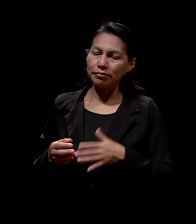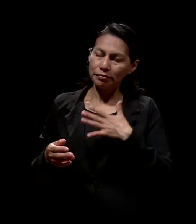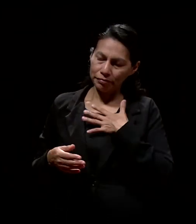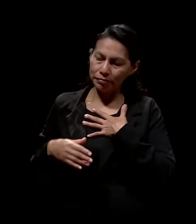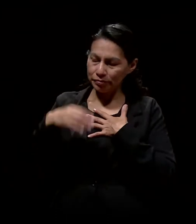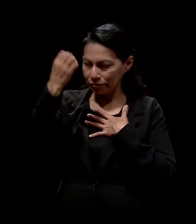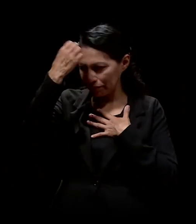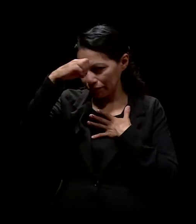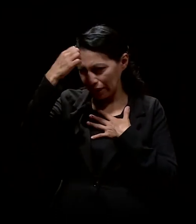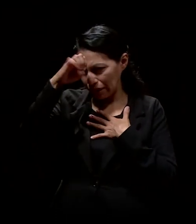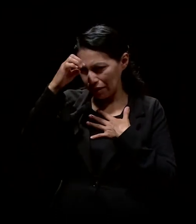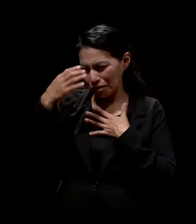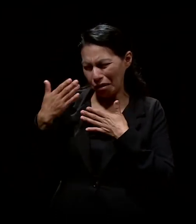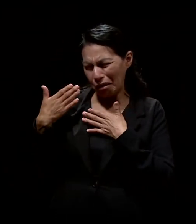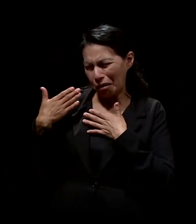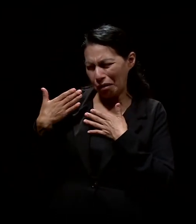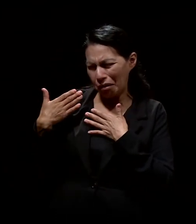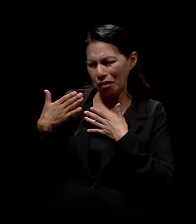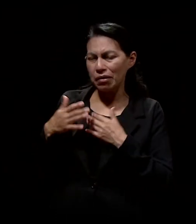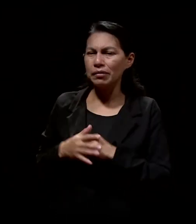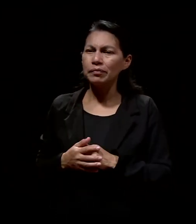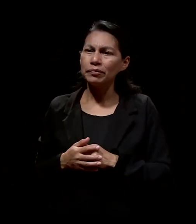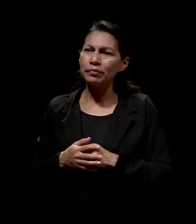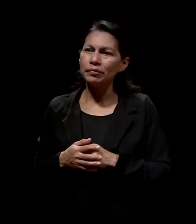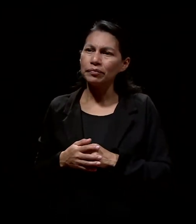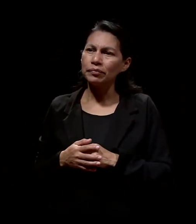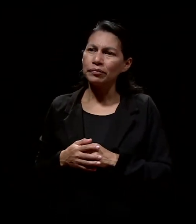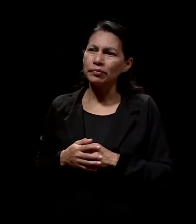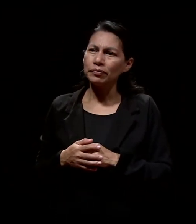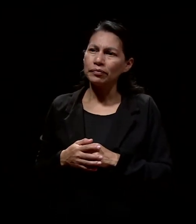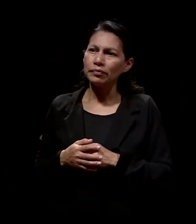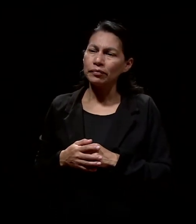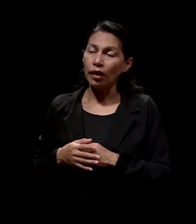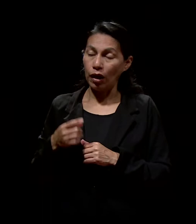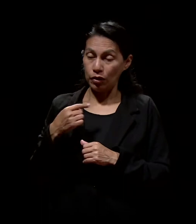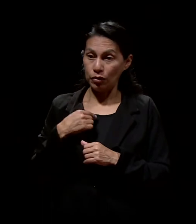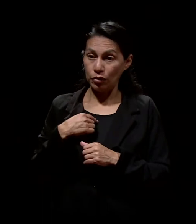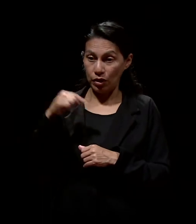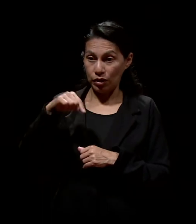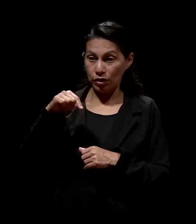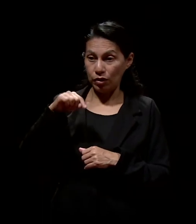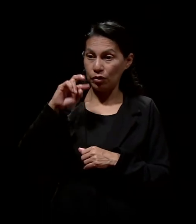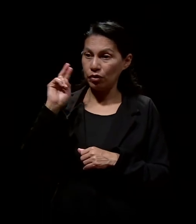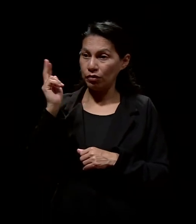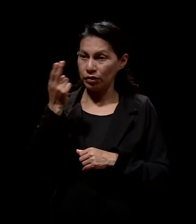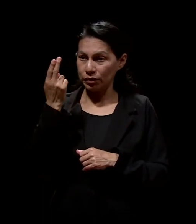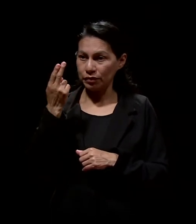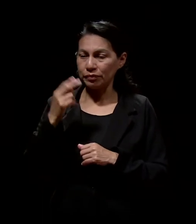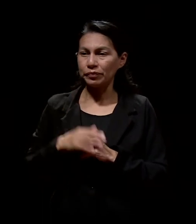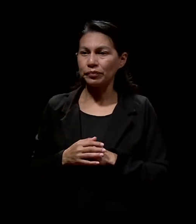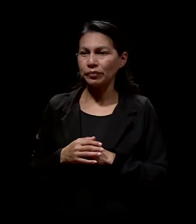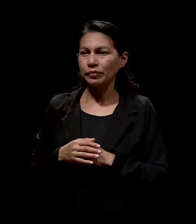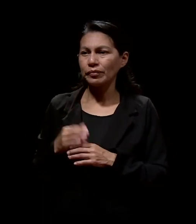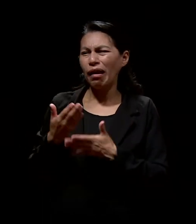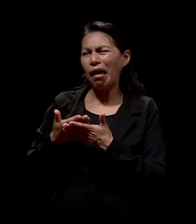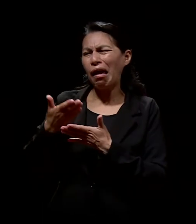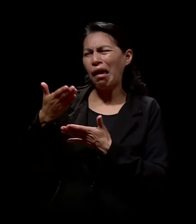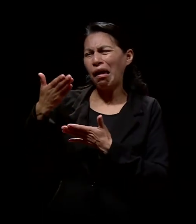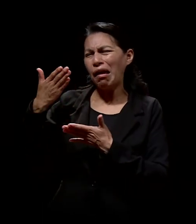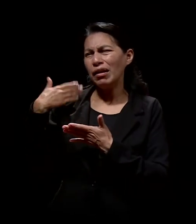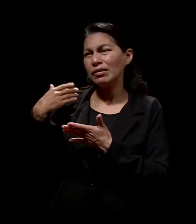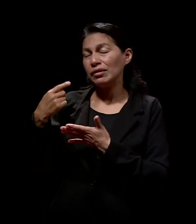en mi vida. Una de las experiencias más recientes que tengo fue el hecho de yo estar aquí en la